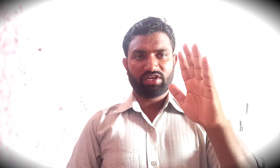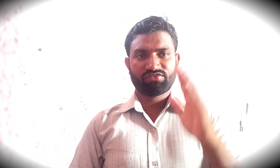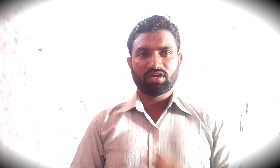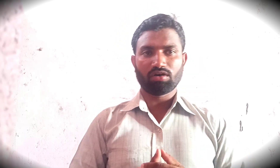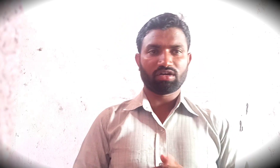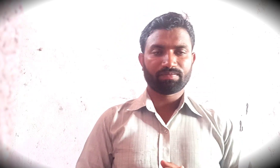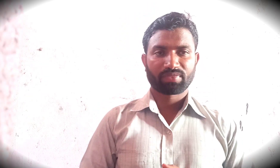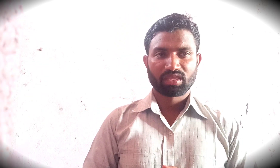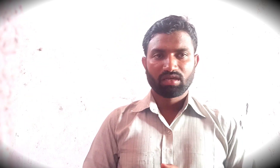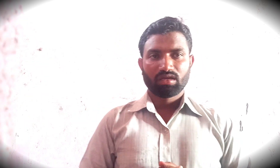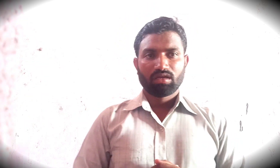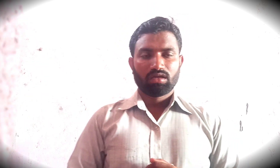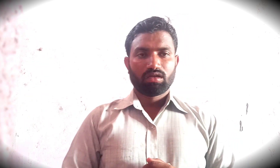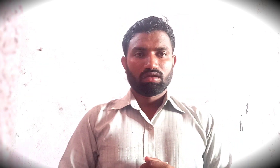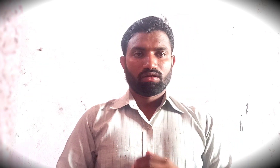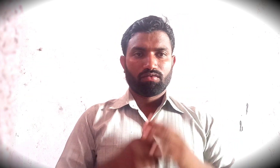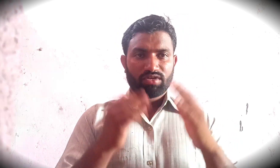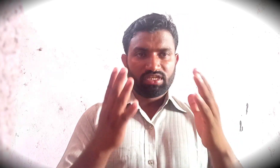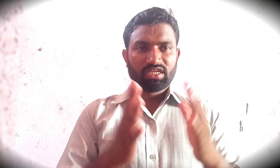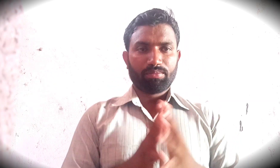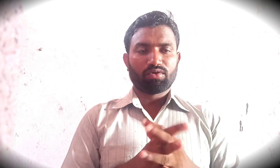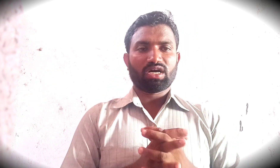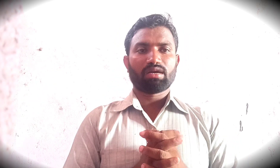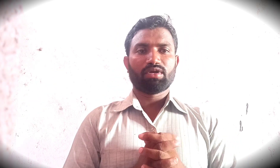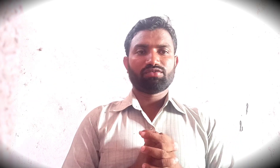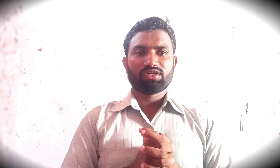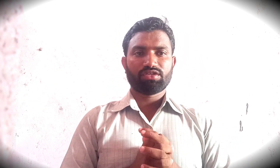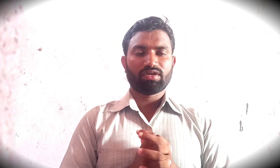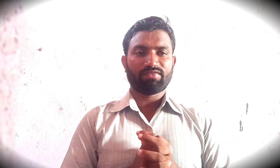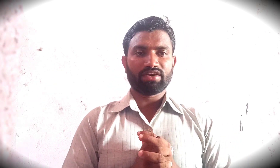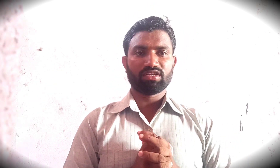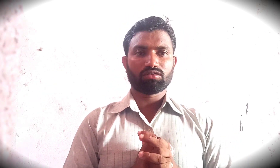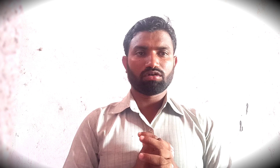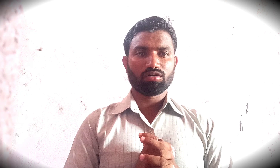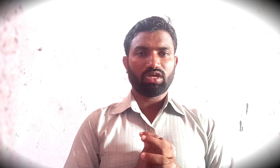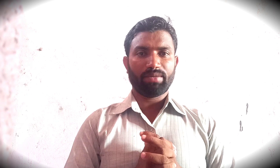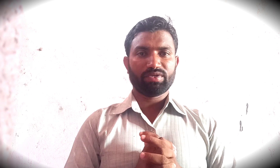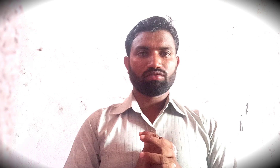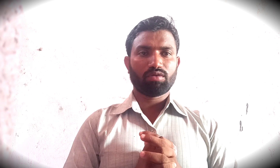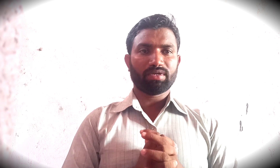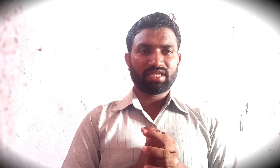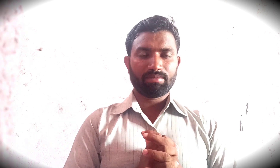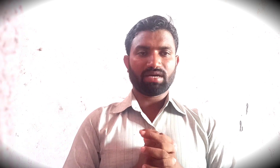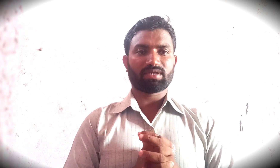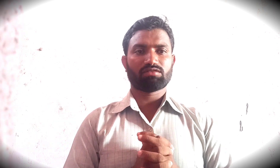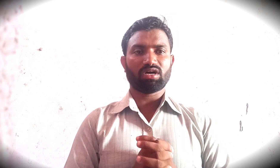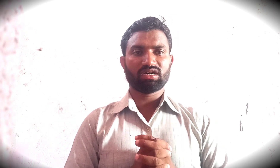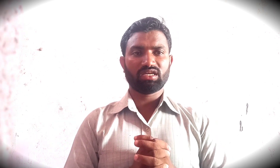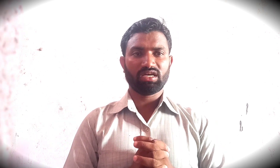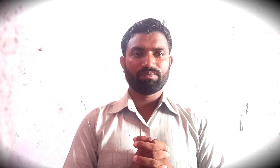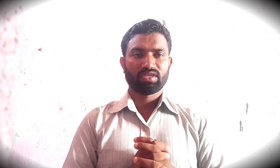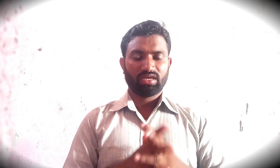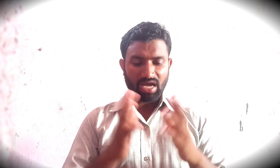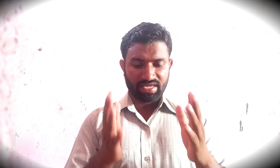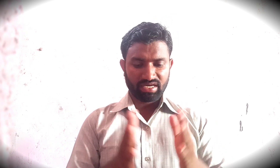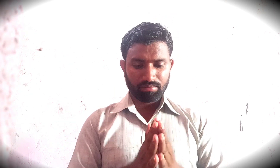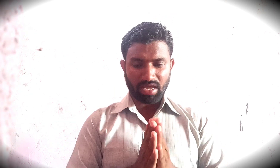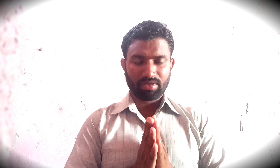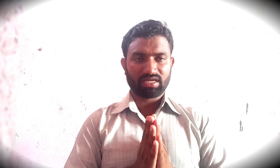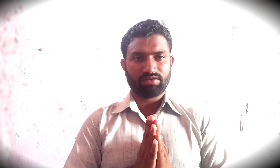प्रेज द लॉर्ड। वचन की पुकार, मनुष्य जीवन फलवंत हो, एपिसोड 15 में आपका स्वागत है। आइए हम बाइबल के